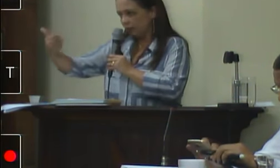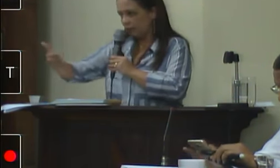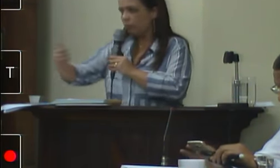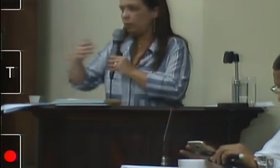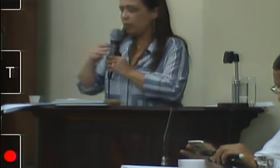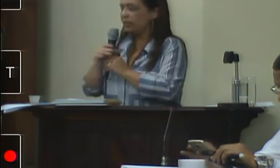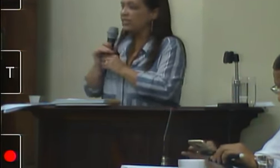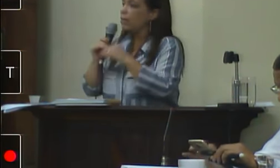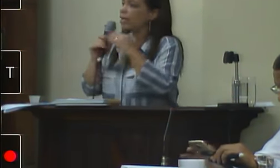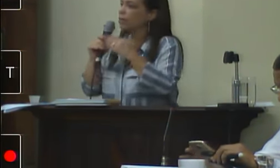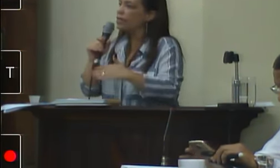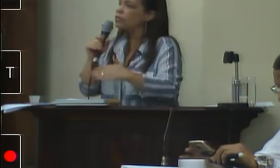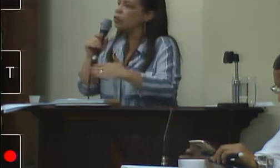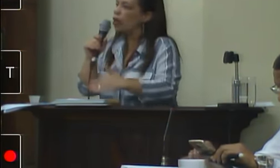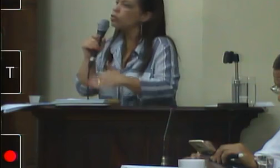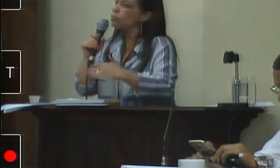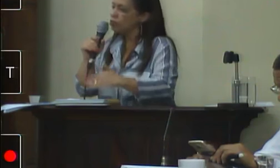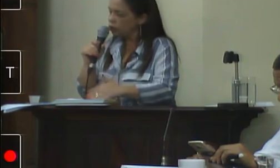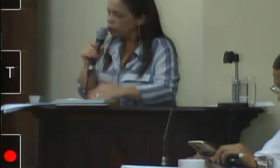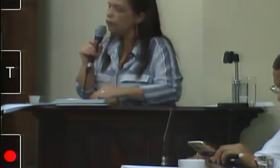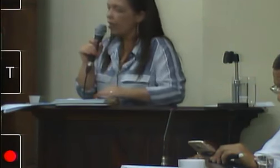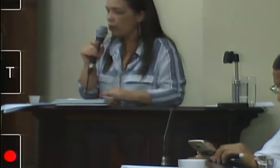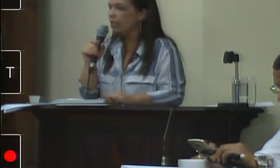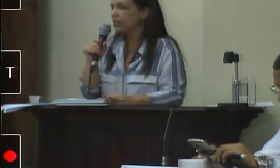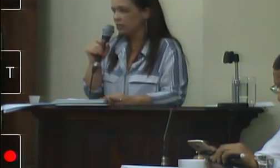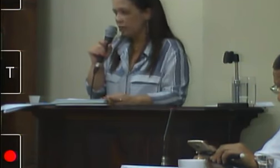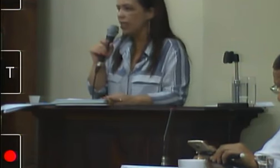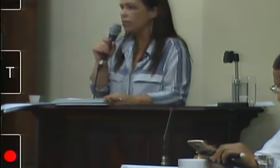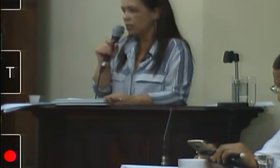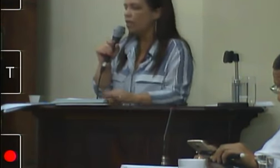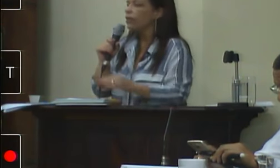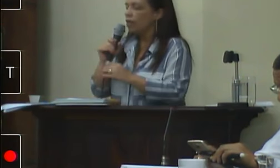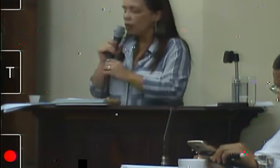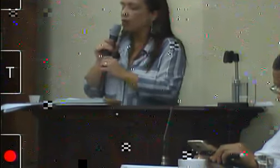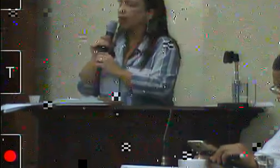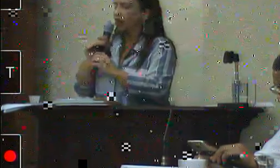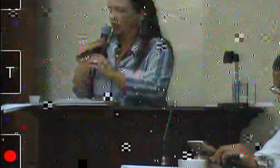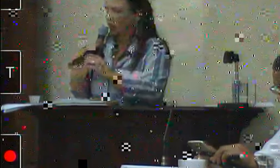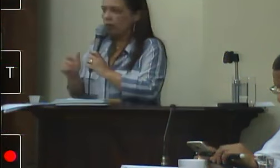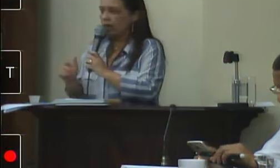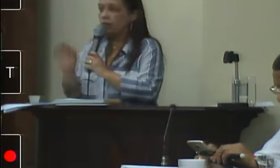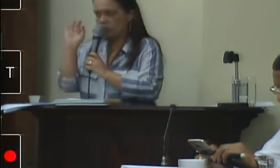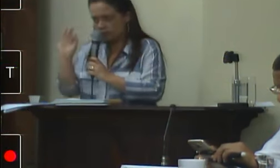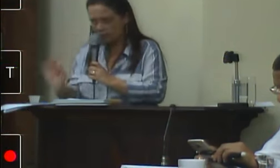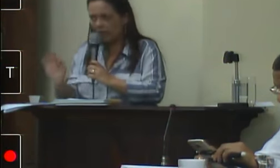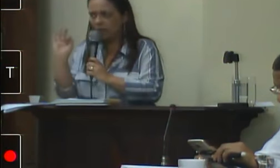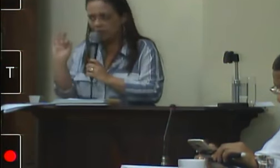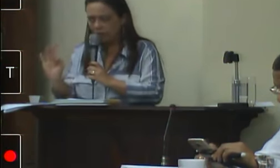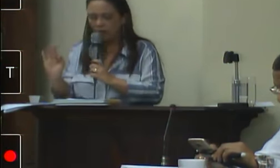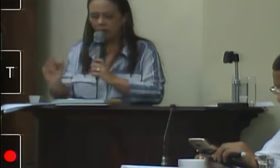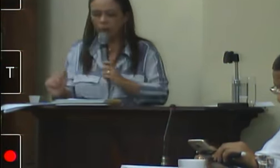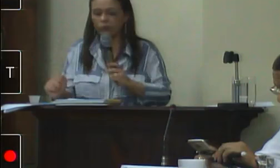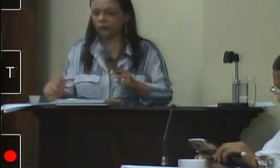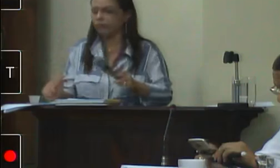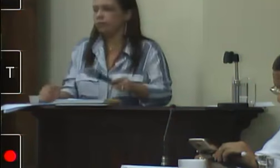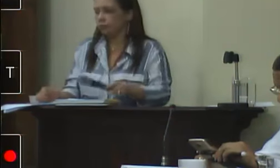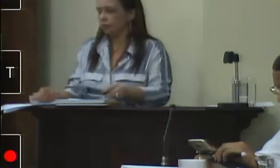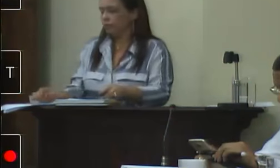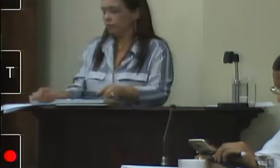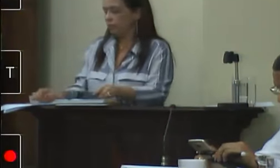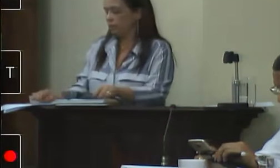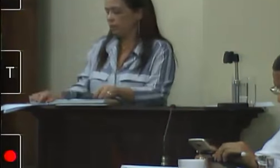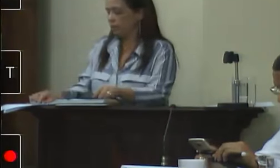ainda. Não, a pergunta mas foi... o nosso objetivo é o credenciamento. A pergunta sim. Foi só realmente para o Conselho. É isso aí, a pergunta é